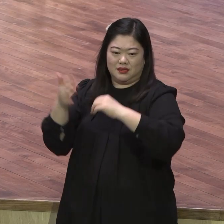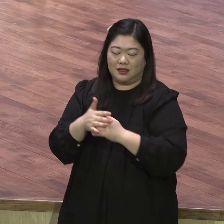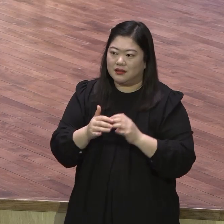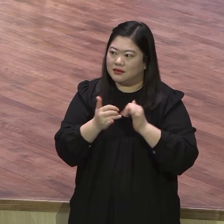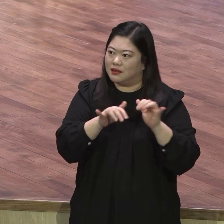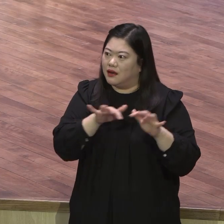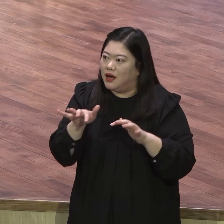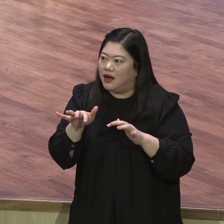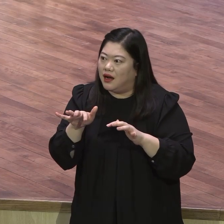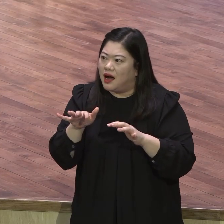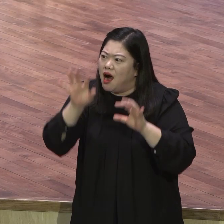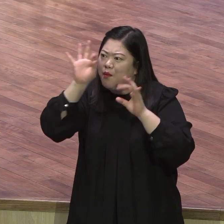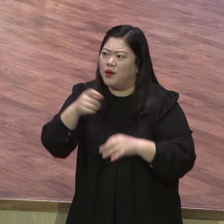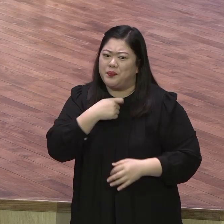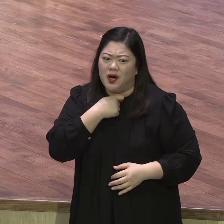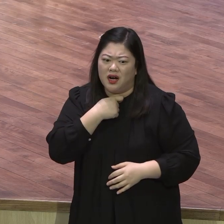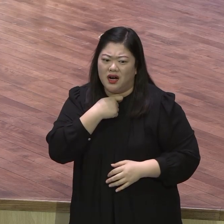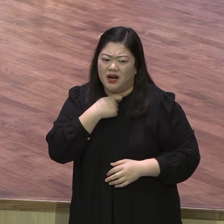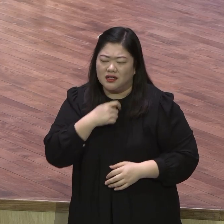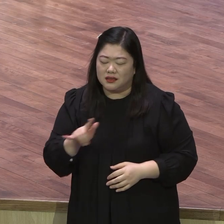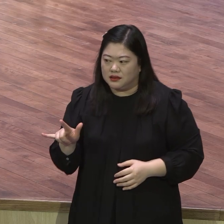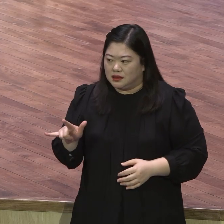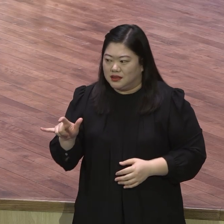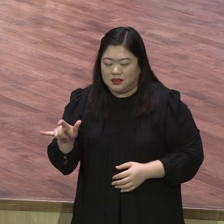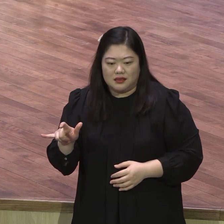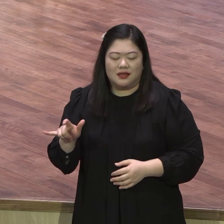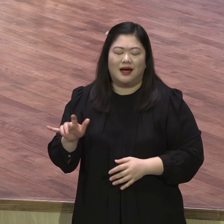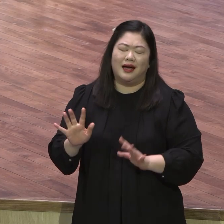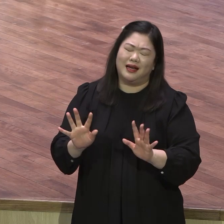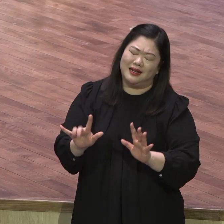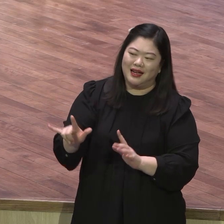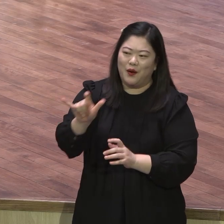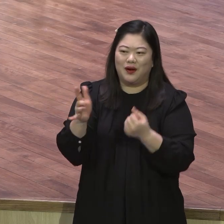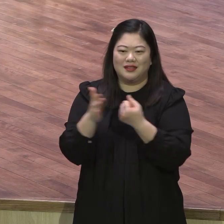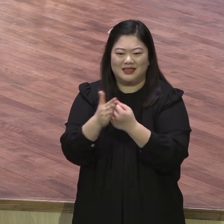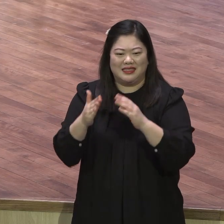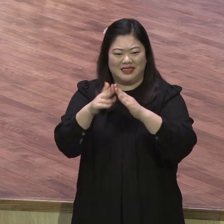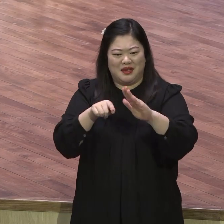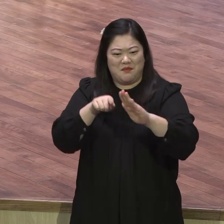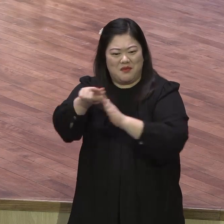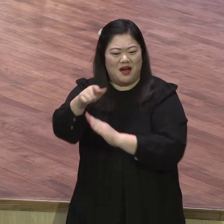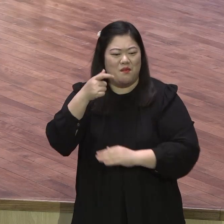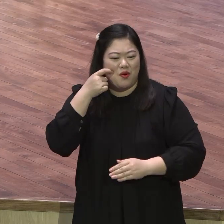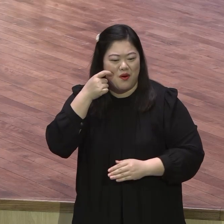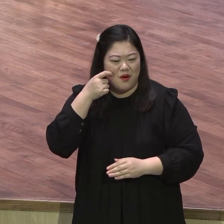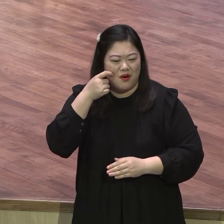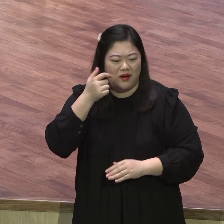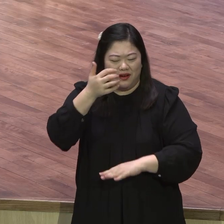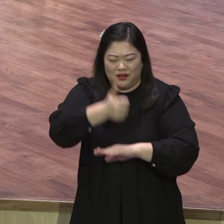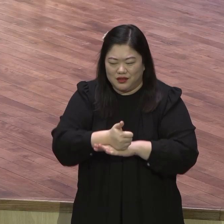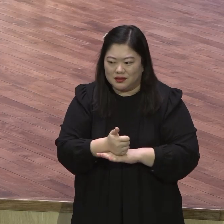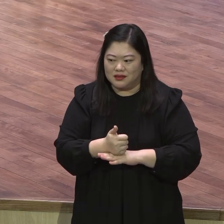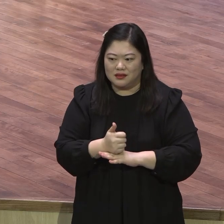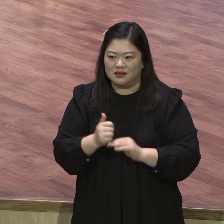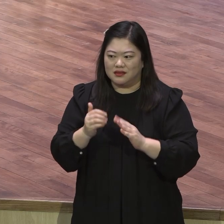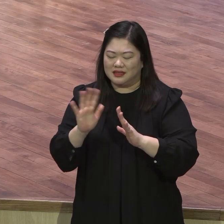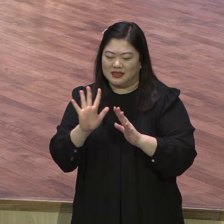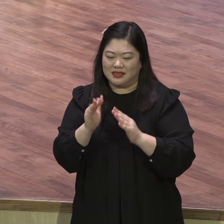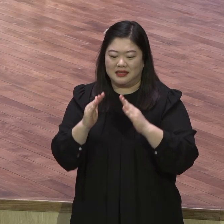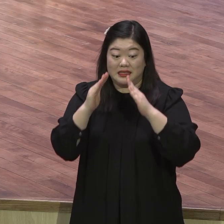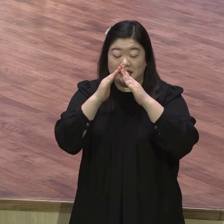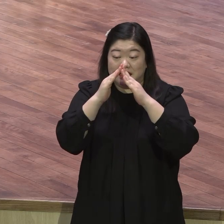그런데 코로나19로 인해서 사회적 거리두기 때문에 사람들이 자제를 많이 그렇게 하고 있습니다.